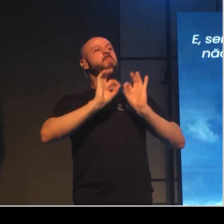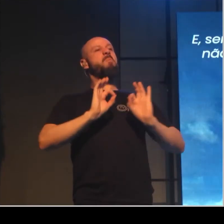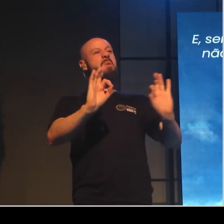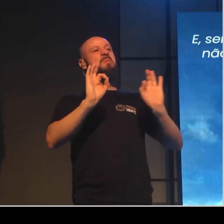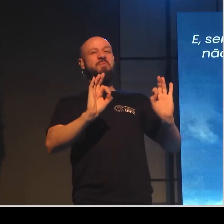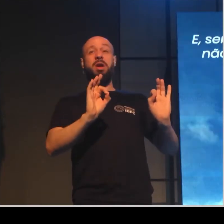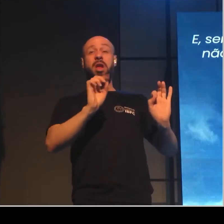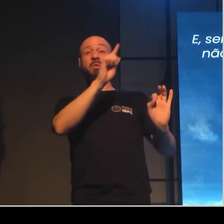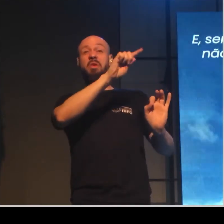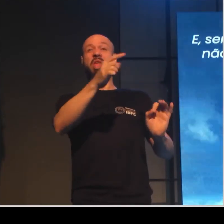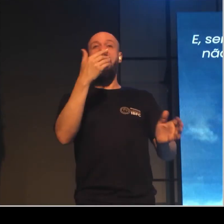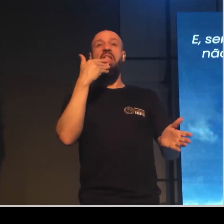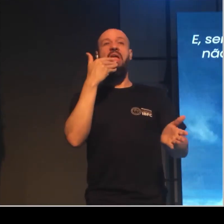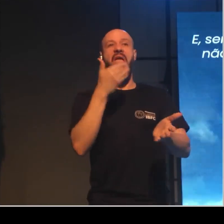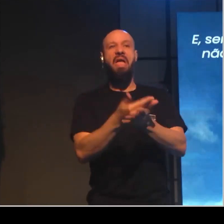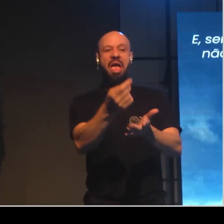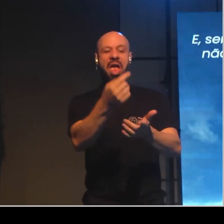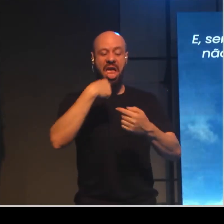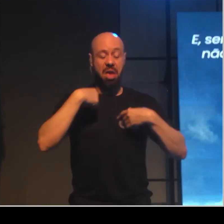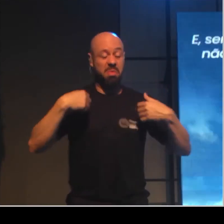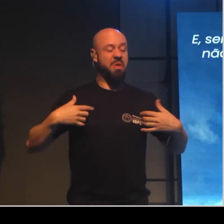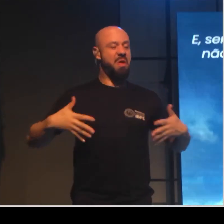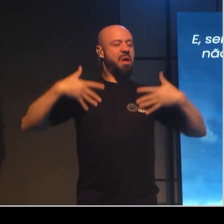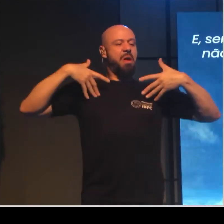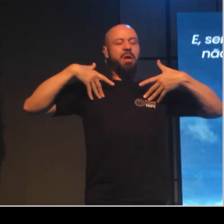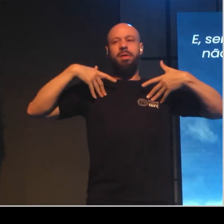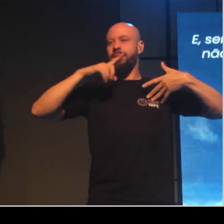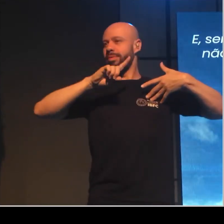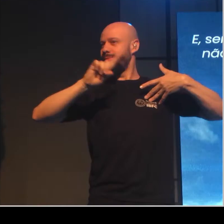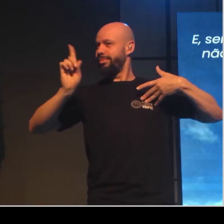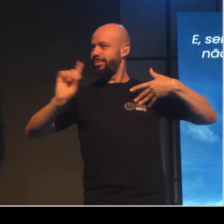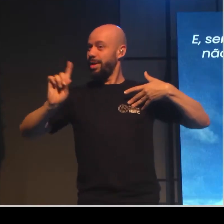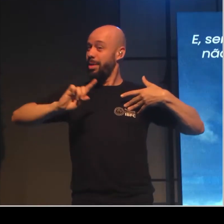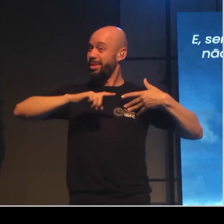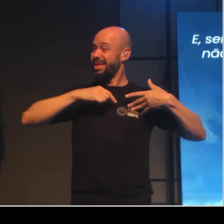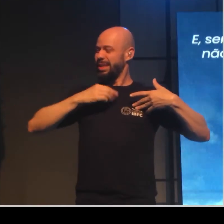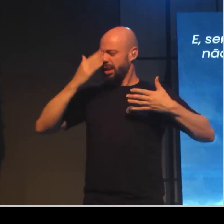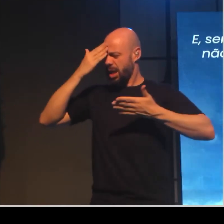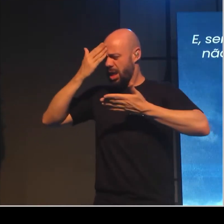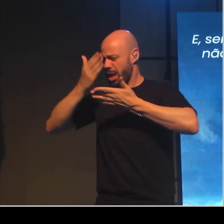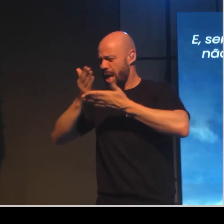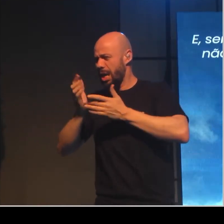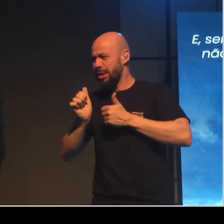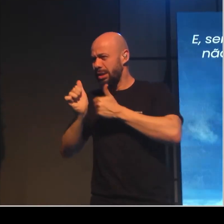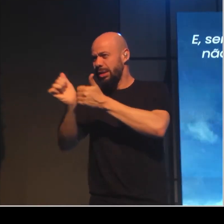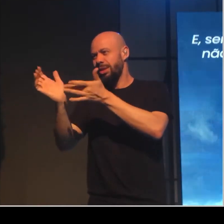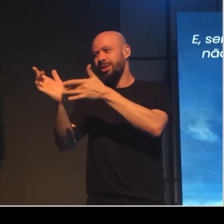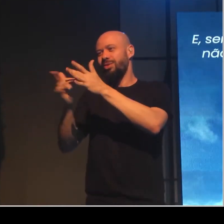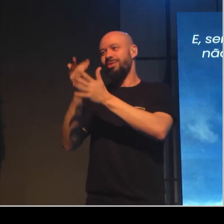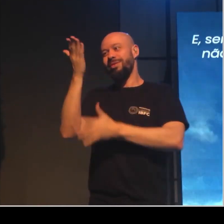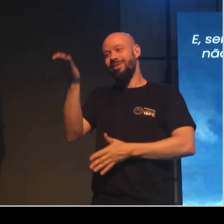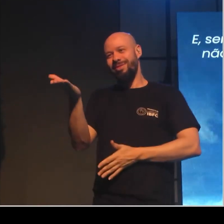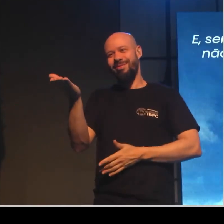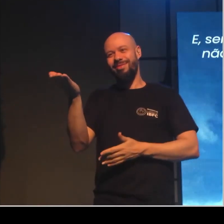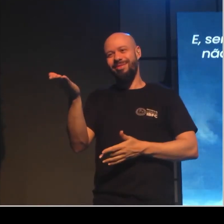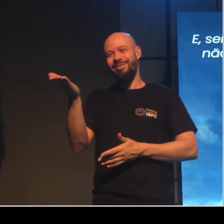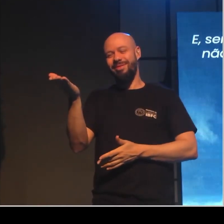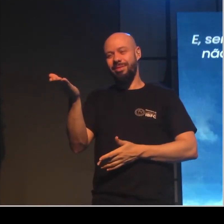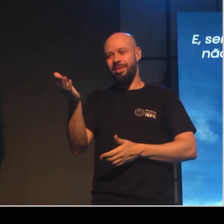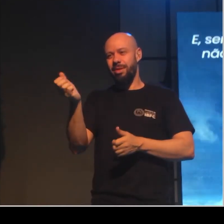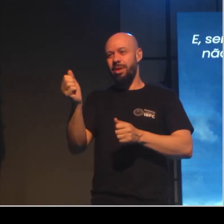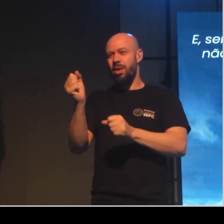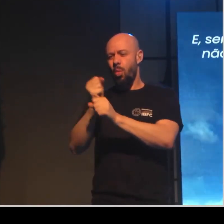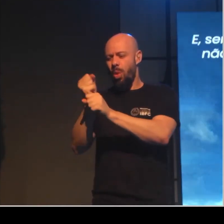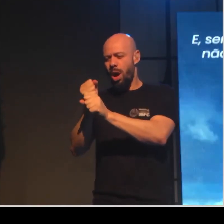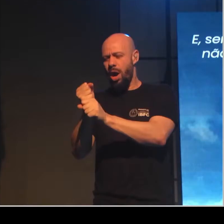Deus em primeiro lugar, todas as coisas nos serão acrescentadas. Você quer um ano abençoado?